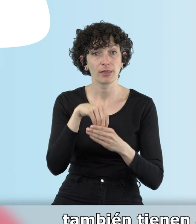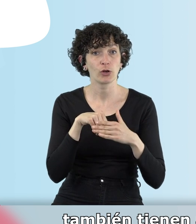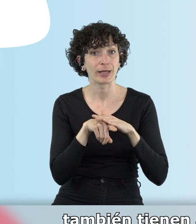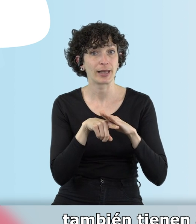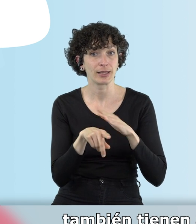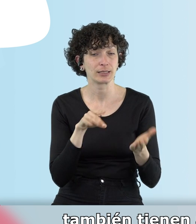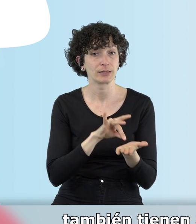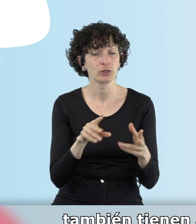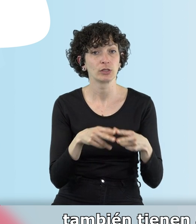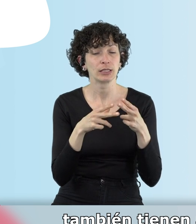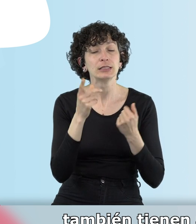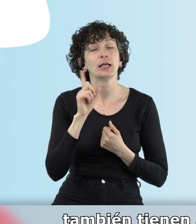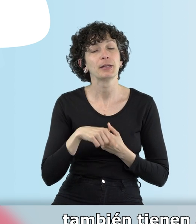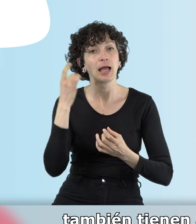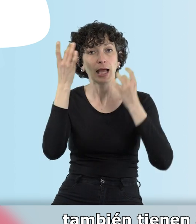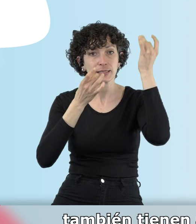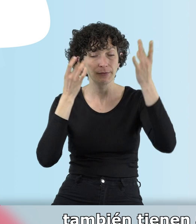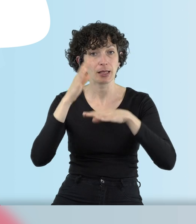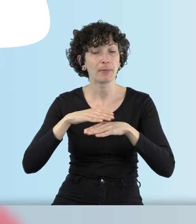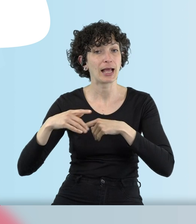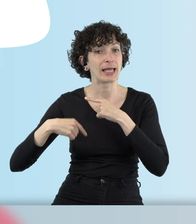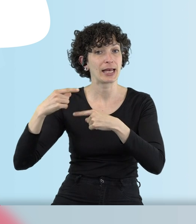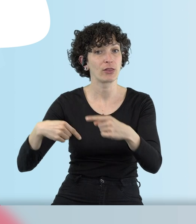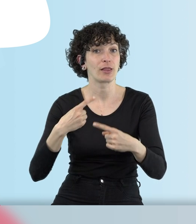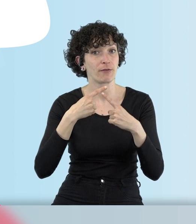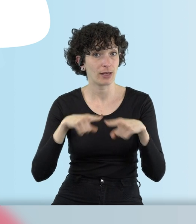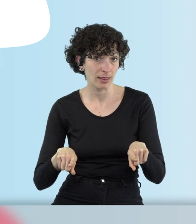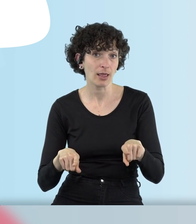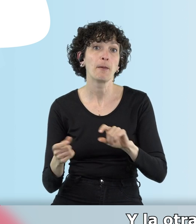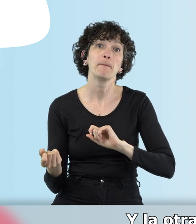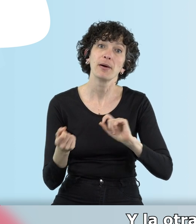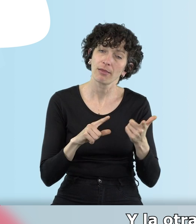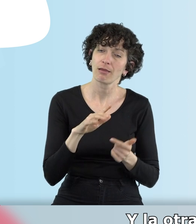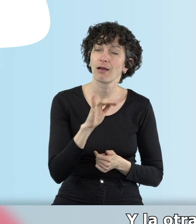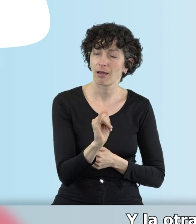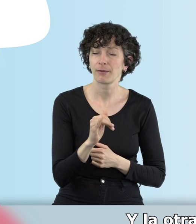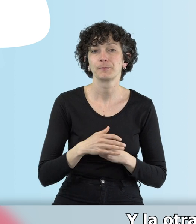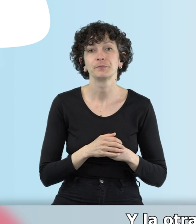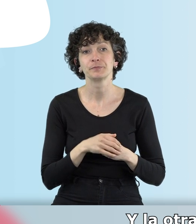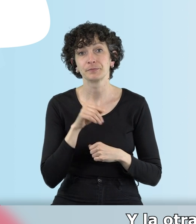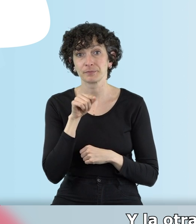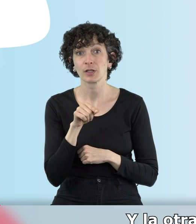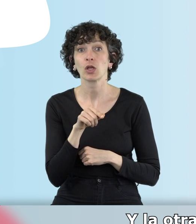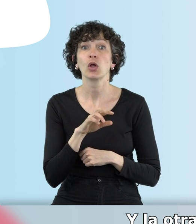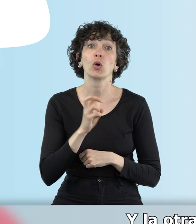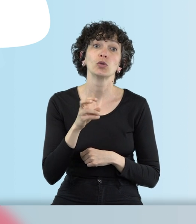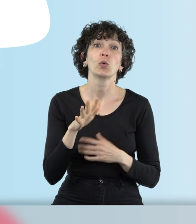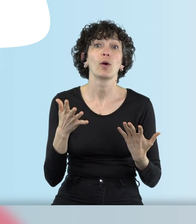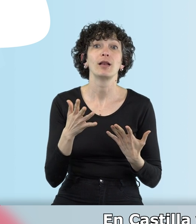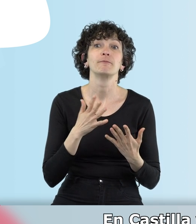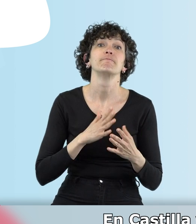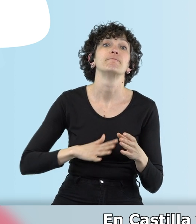Sociales también tienen actividades intergeneracionales parecidas a estas. Y la otra vía es el entorno